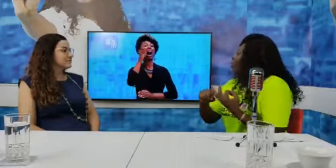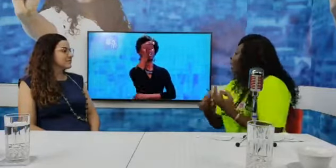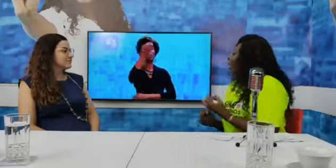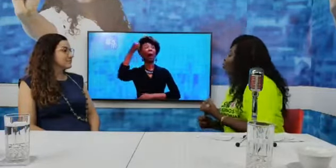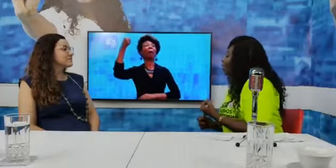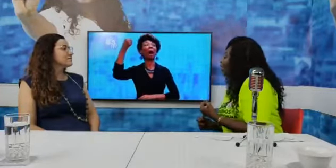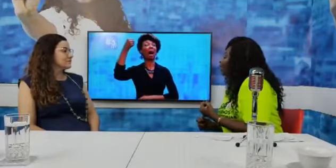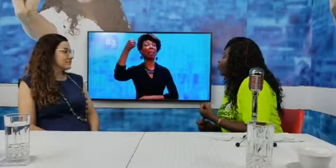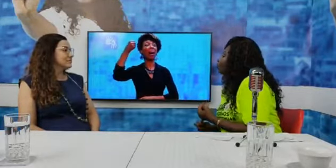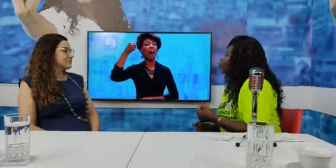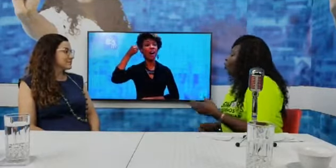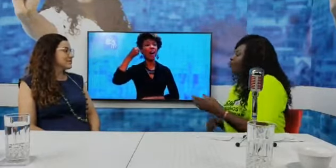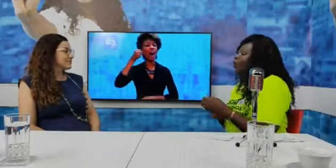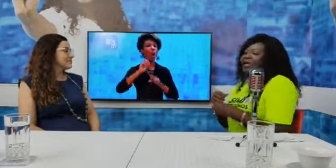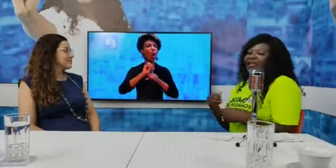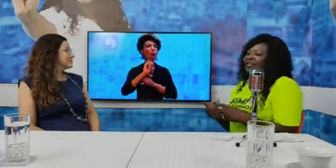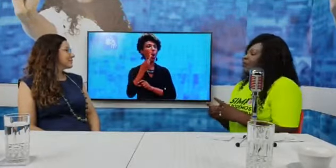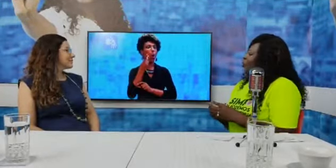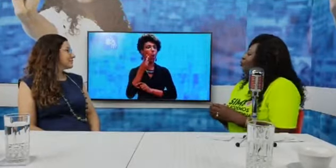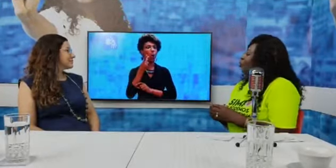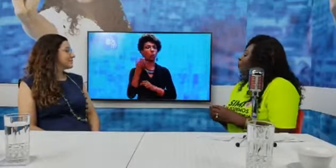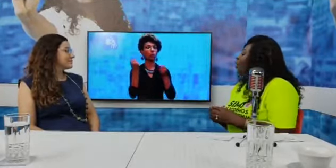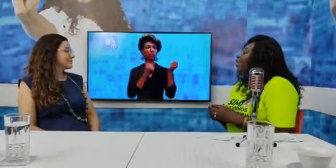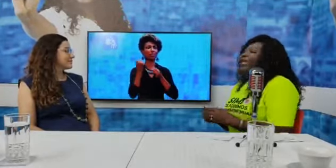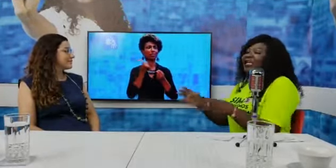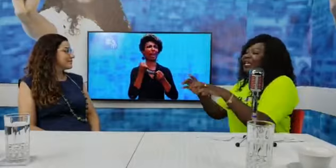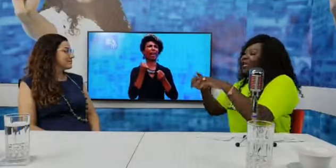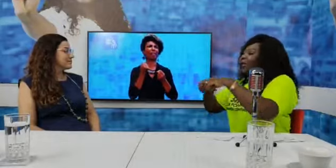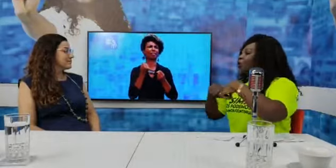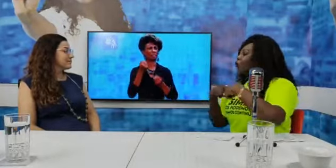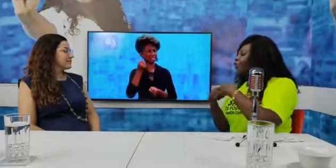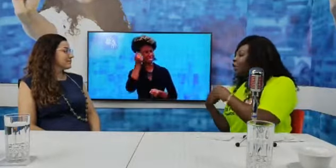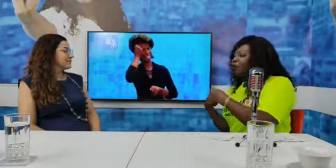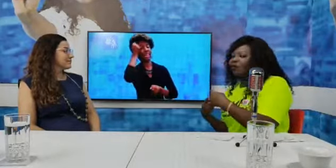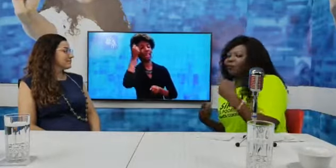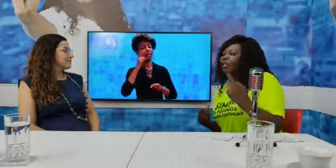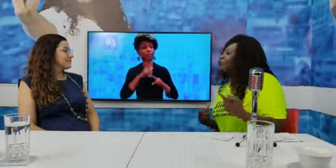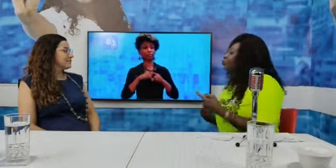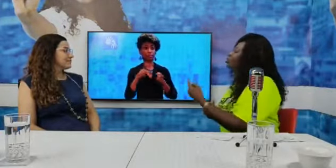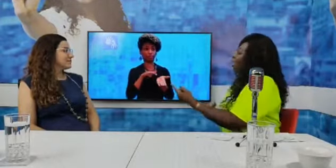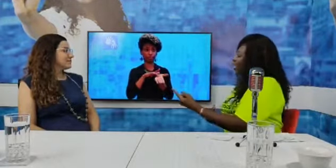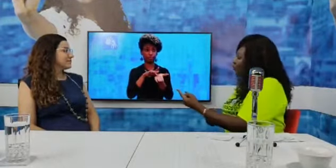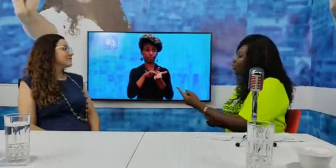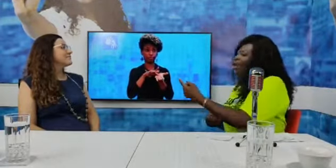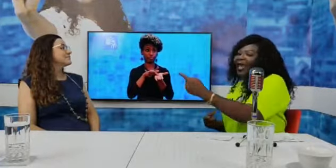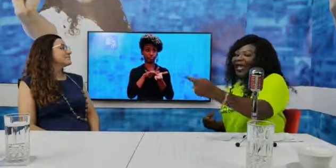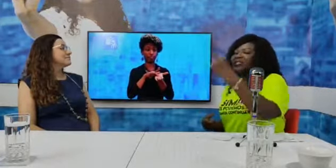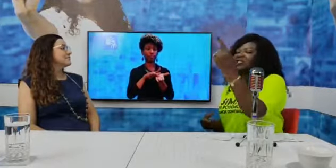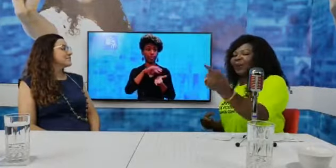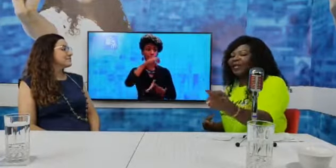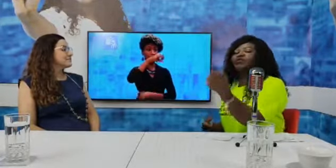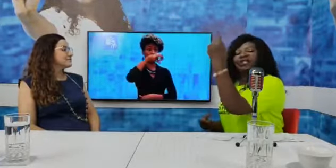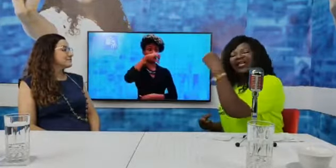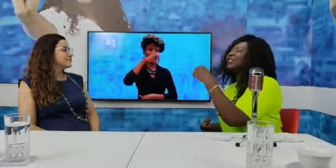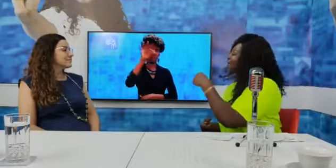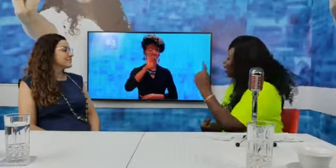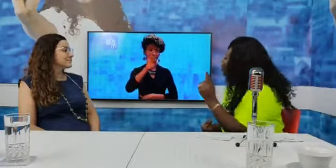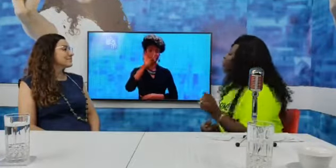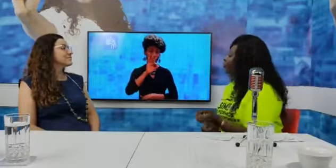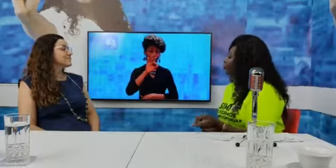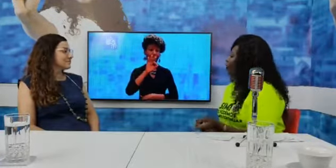no carro que ela levou um tombo e que se machucou, e que em 99% dos casos, esses médicos,